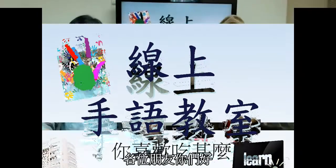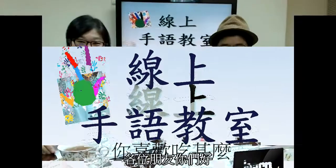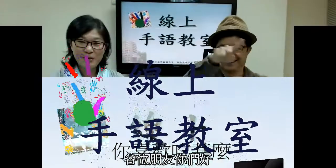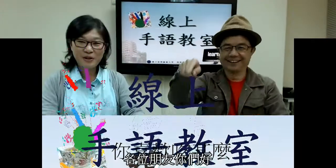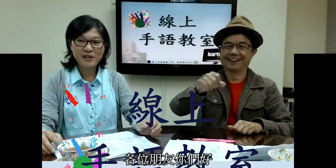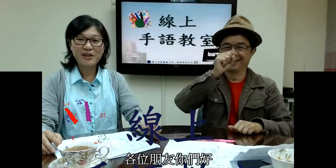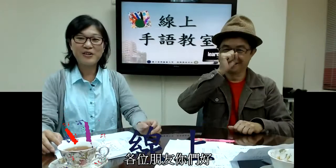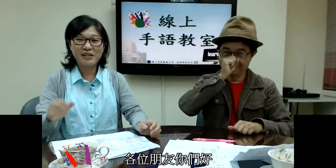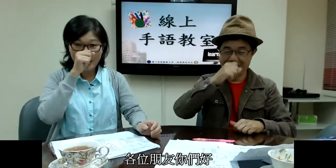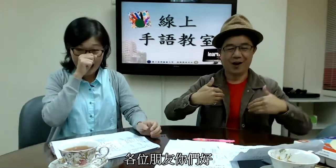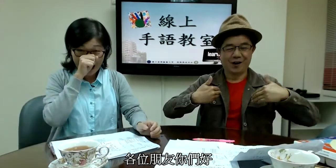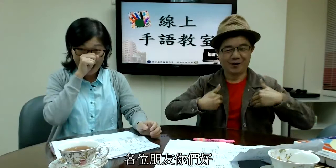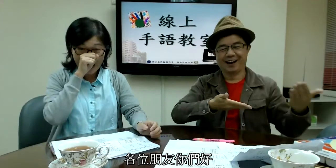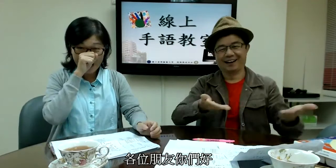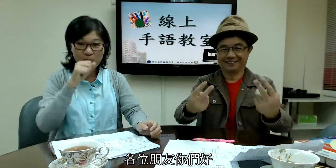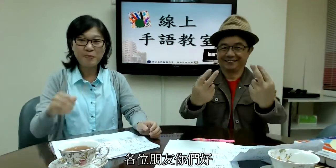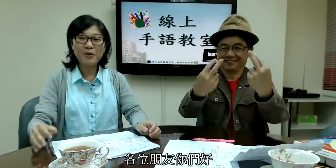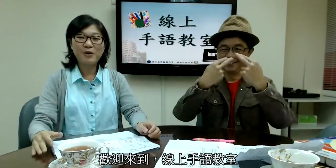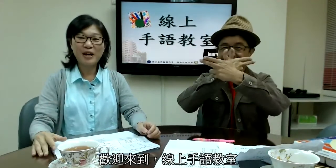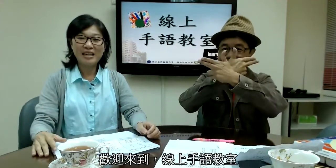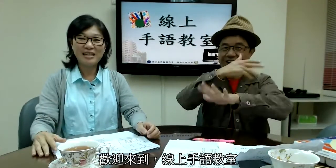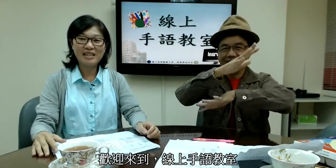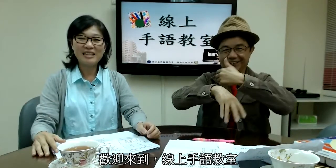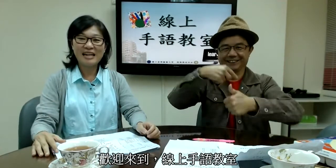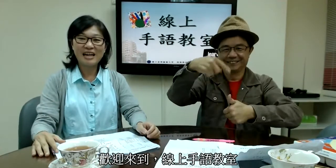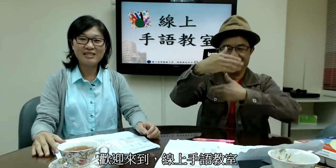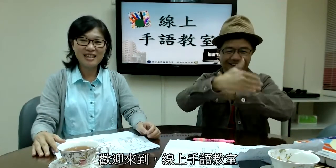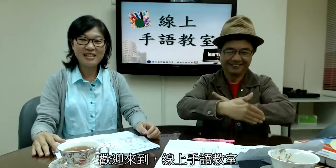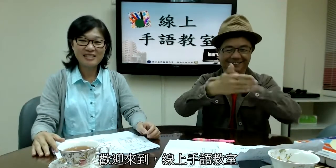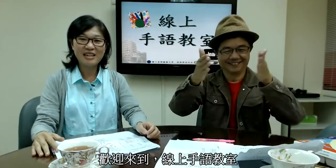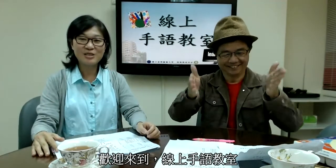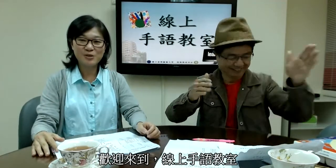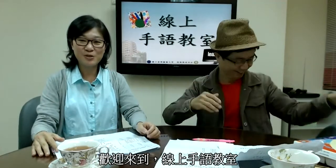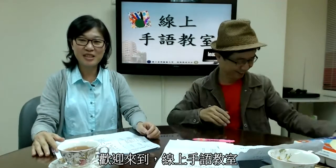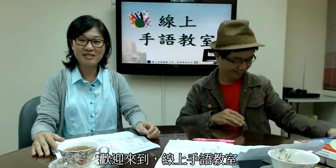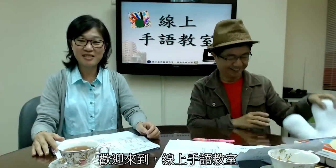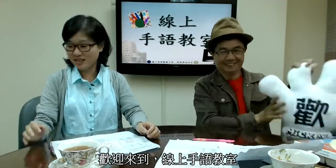各位朋友，你们好，欢迎来到线上手语教室，